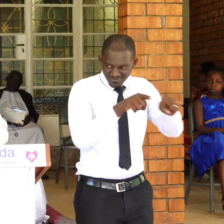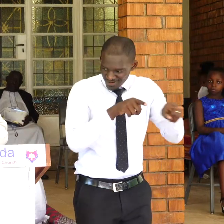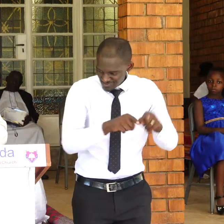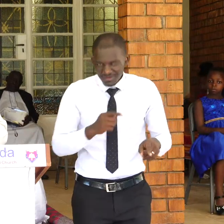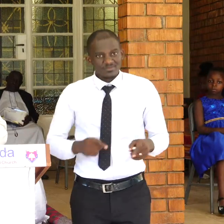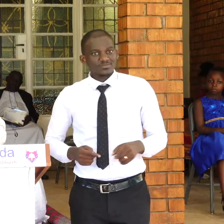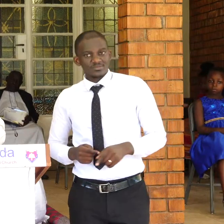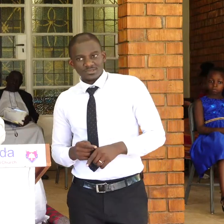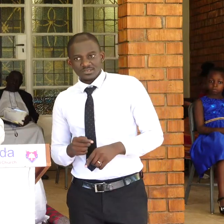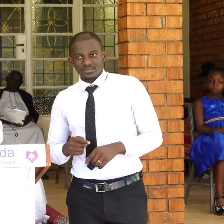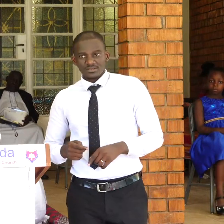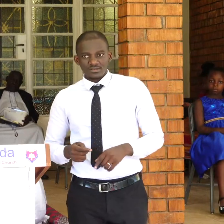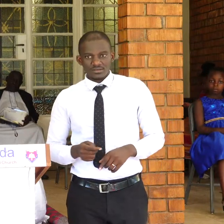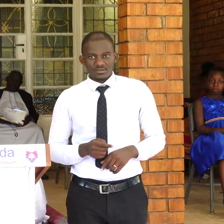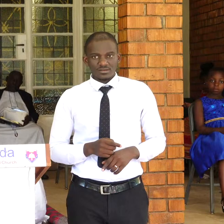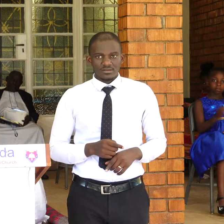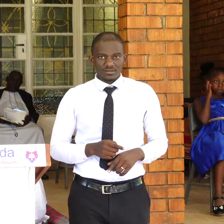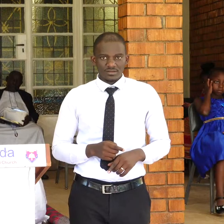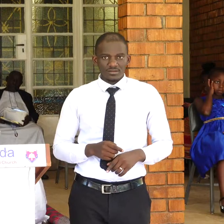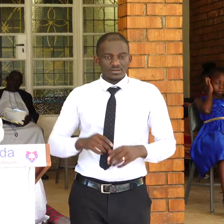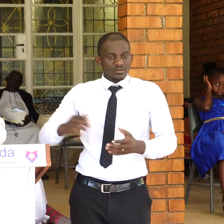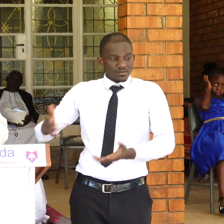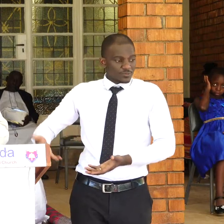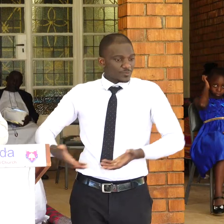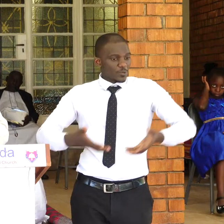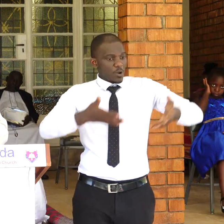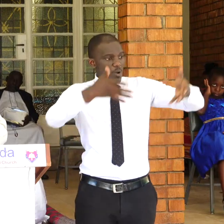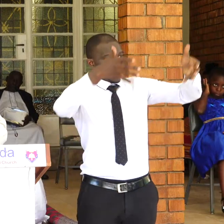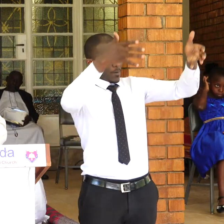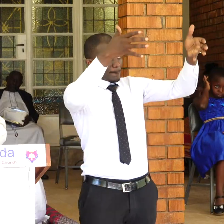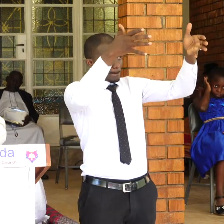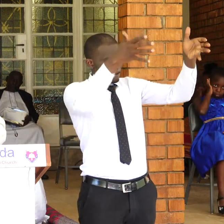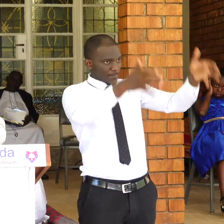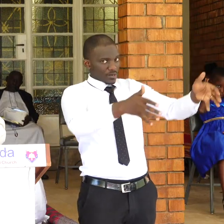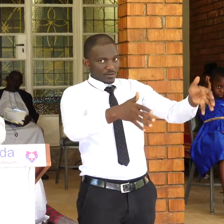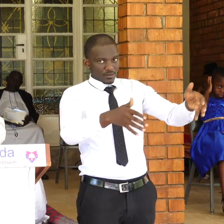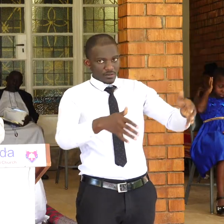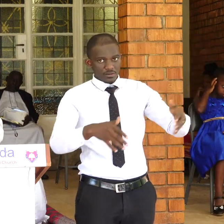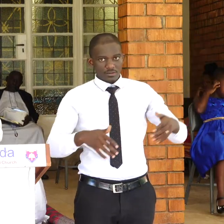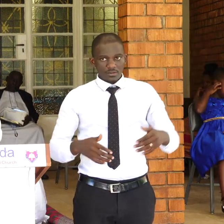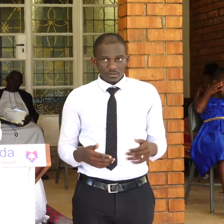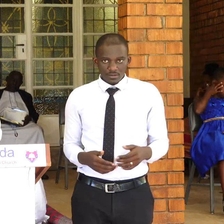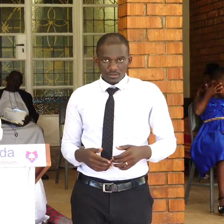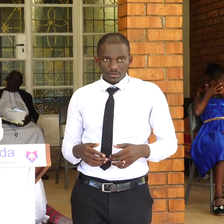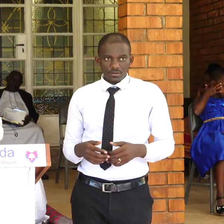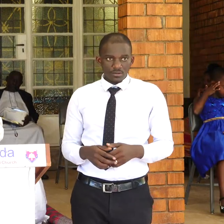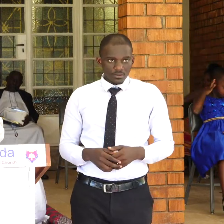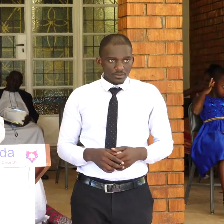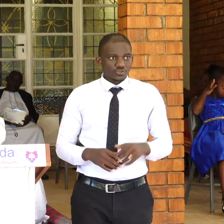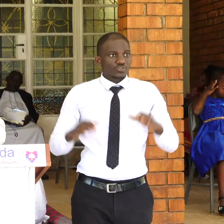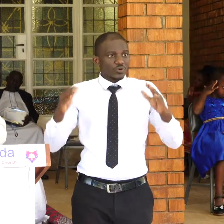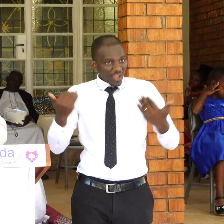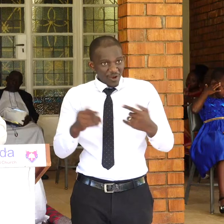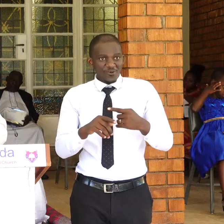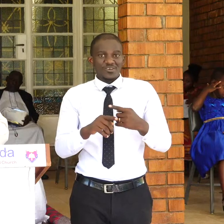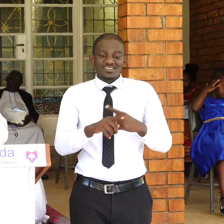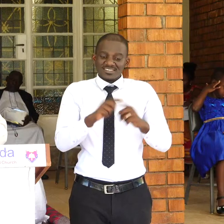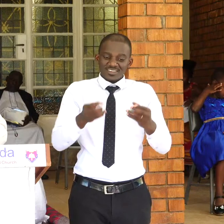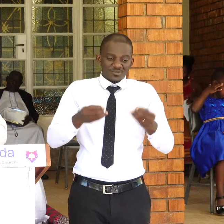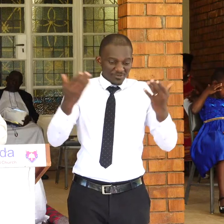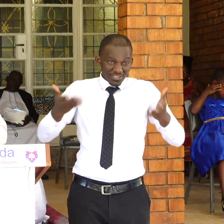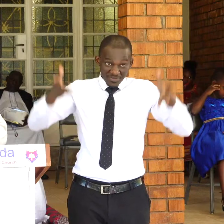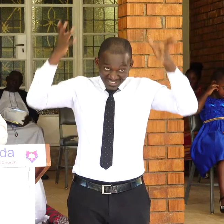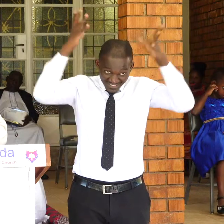n'ekiweebwayo ekyokebwa n'azitikka Isaaka, abanga ekiweebwayo bakitisse enku kitambule nazo,